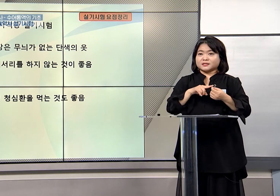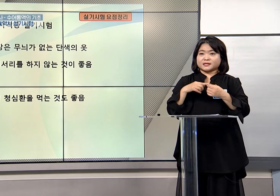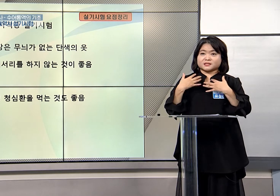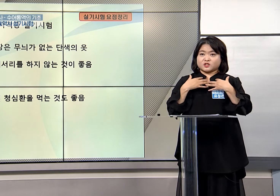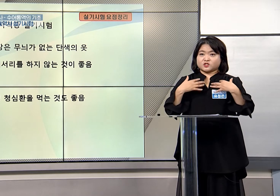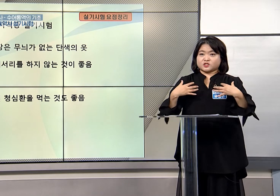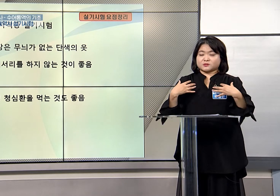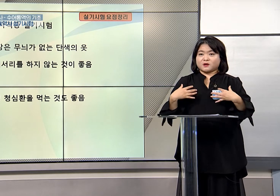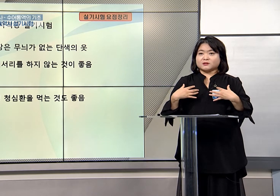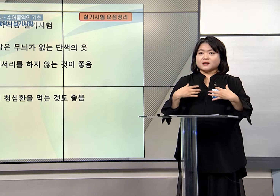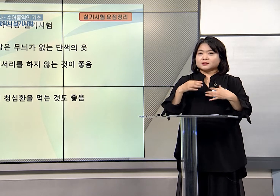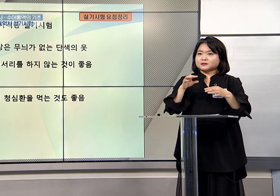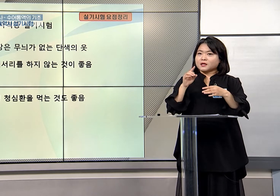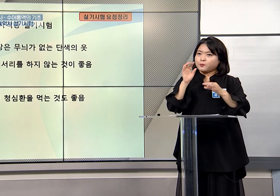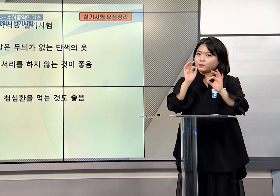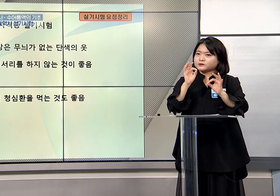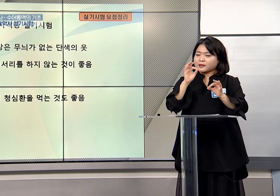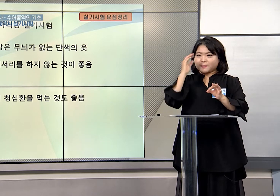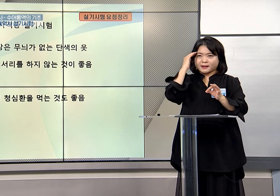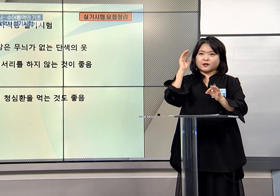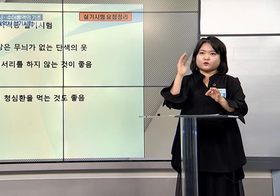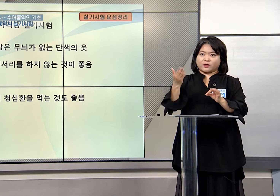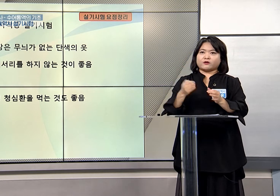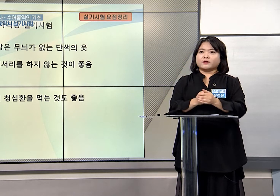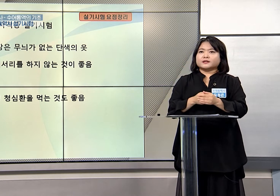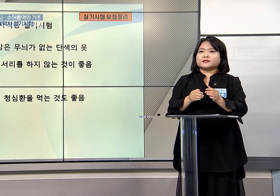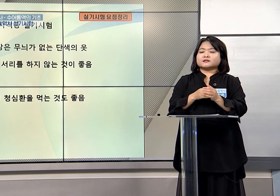글자가 쓰여져 있으면 그게 보는 게 방해가 돼요. 그래서